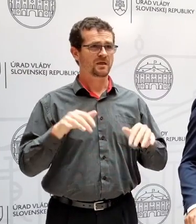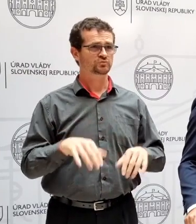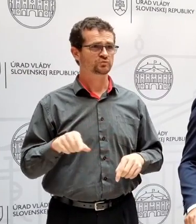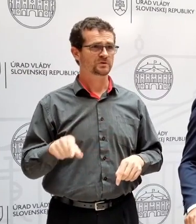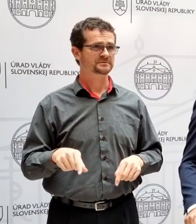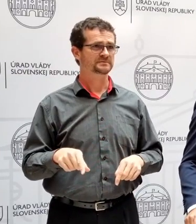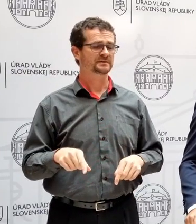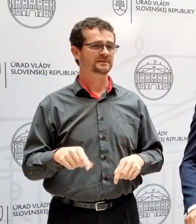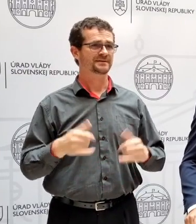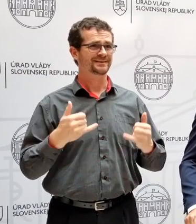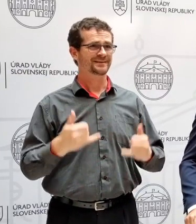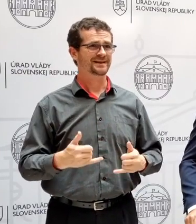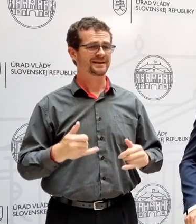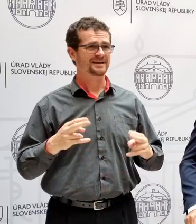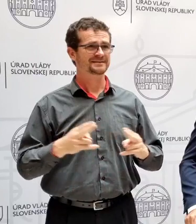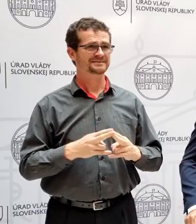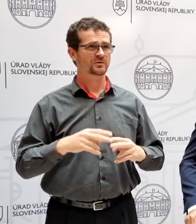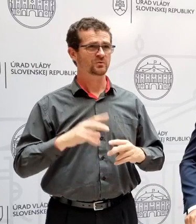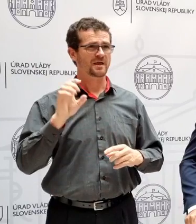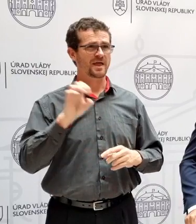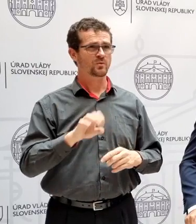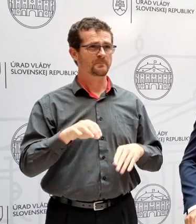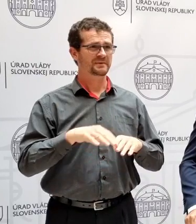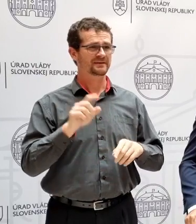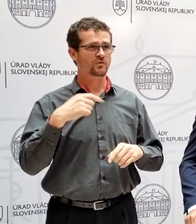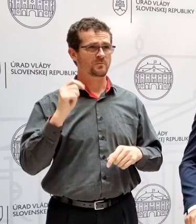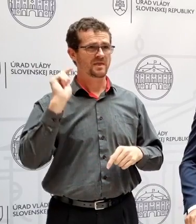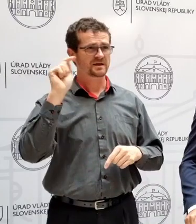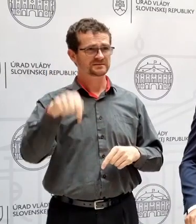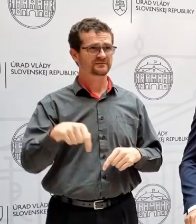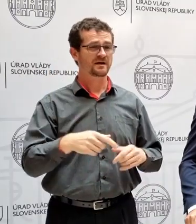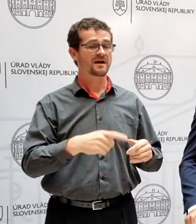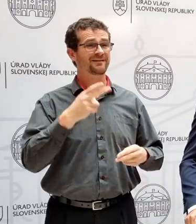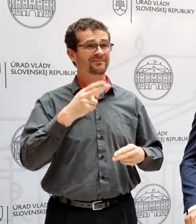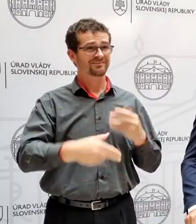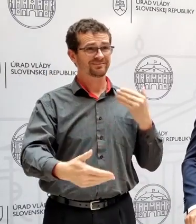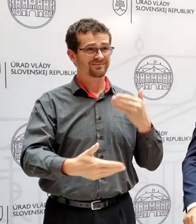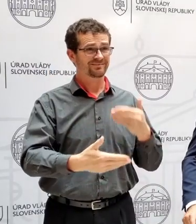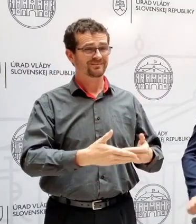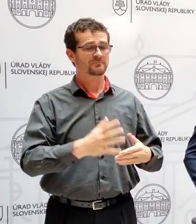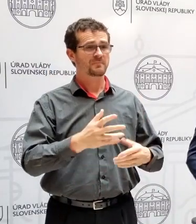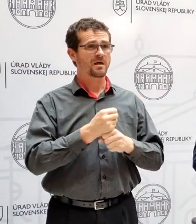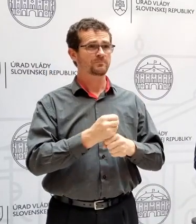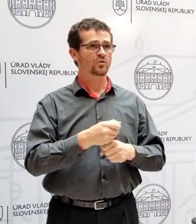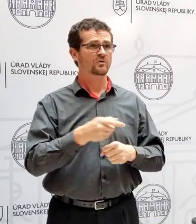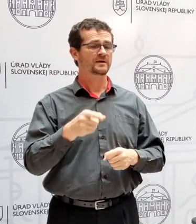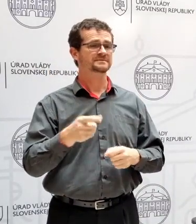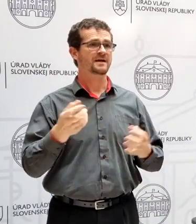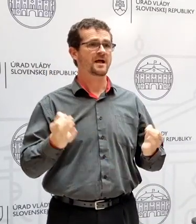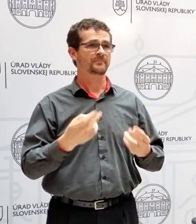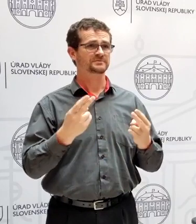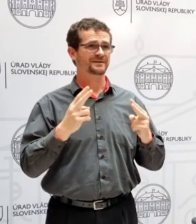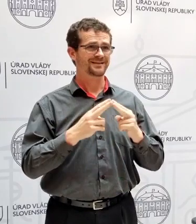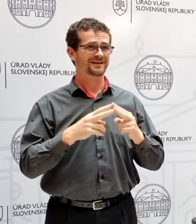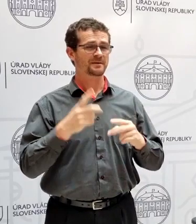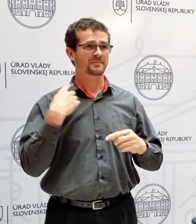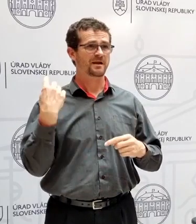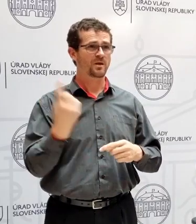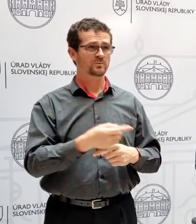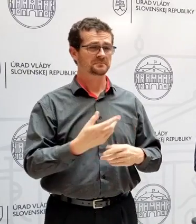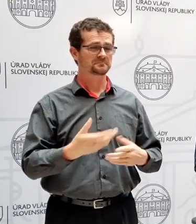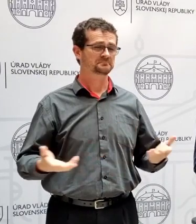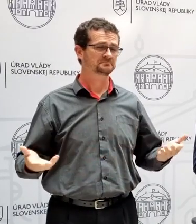zúčastniť teraz stretnutia európskych ministrov hospodárstva. Do poslednej chvíle mal bojovať za lepšie ceny energií pre ľudí,